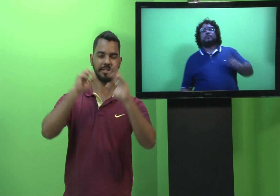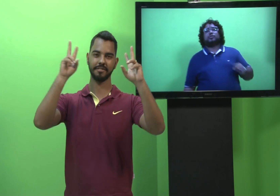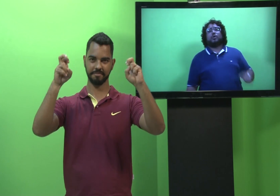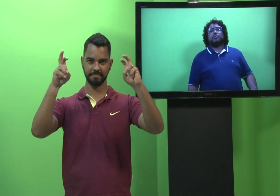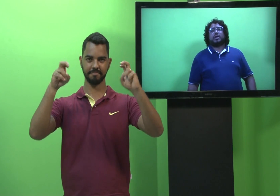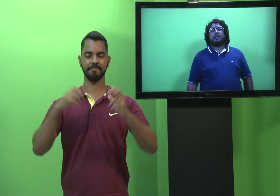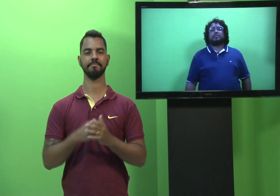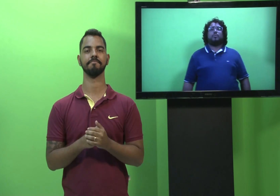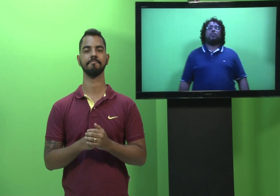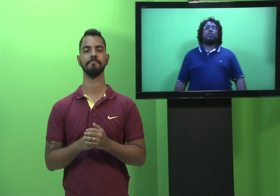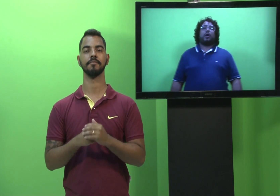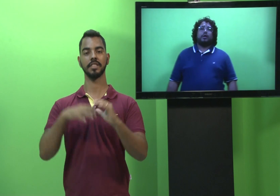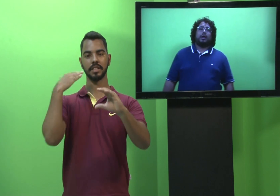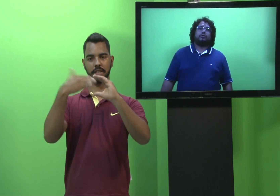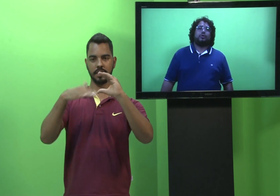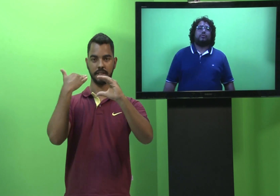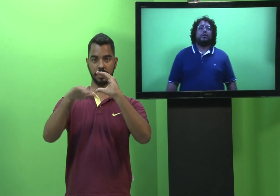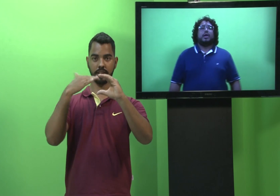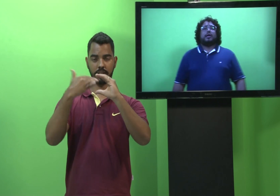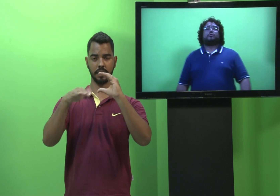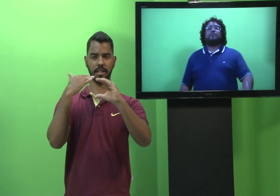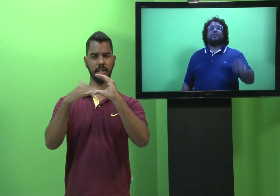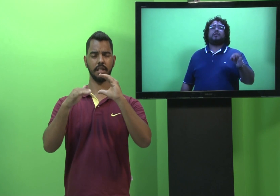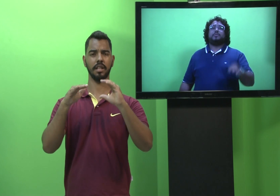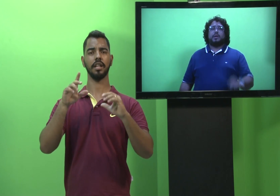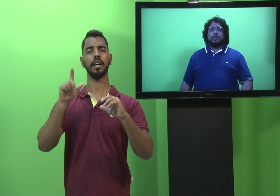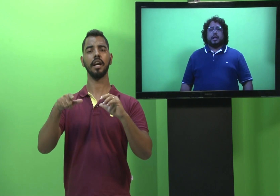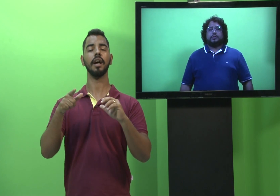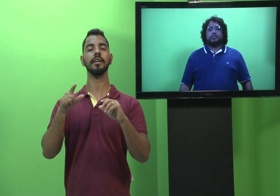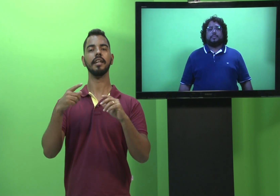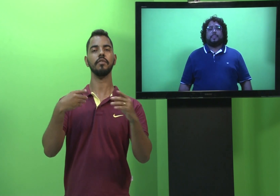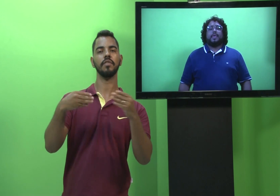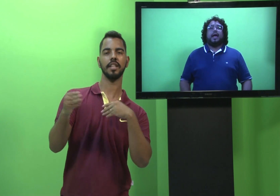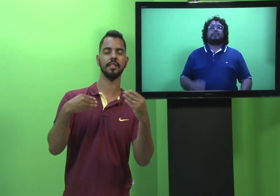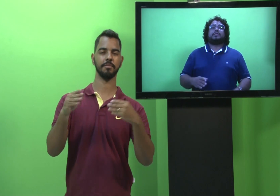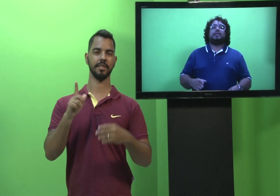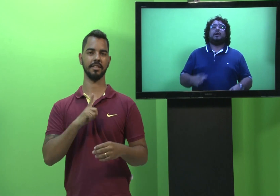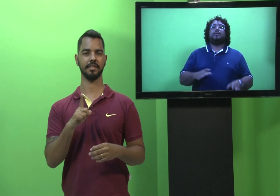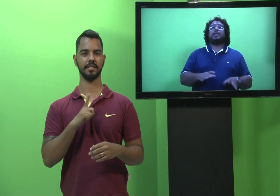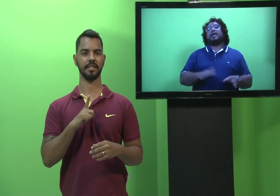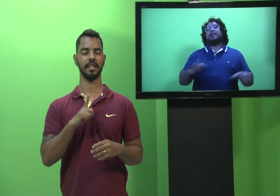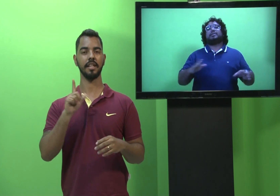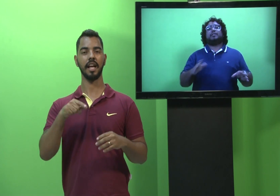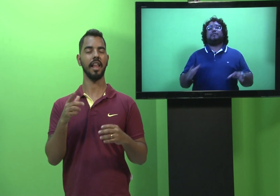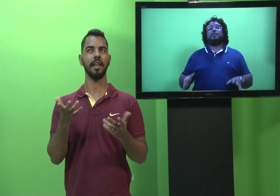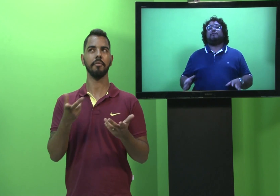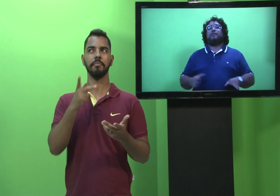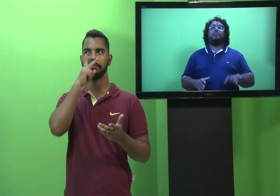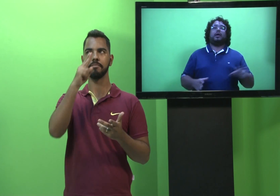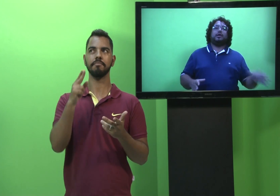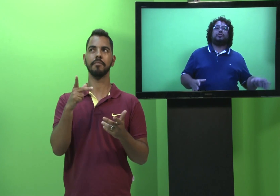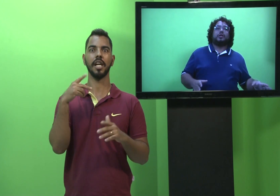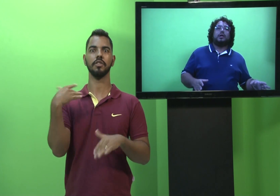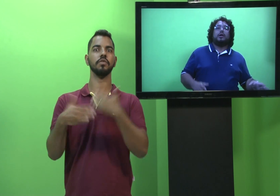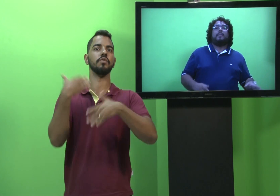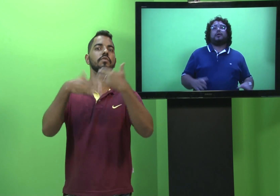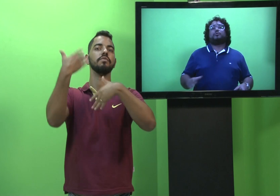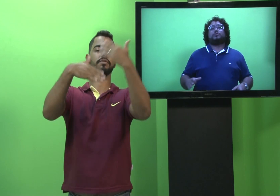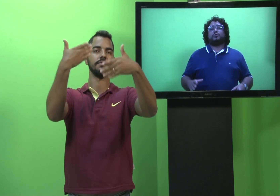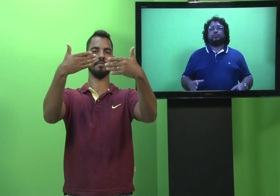atrativos de comunicação por correio eletrônico é sua flexibilidade. Assim, não interessa definir forma rígida para sua